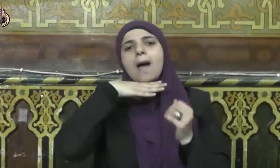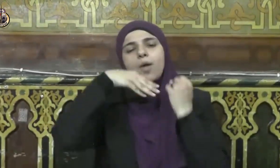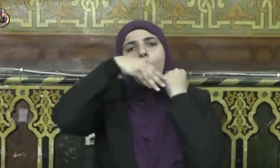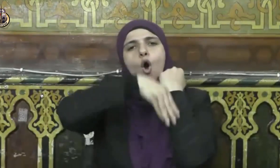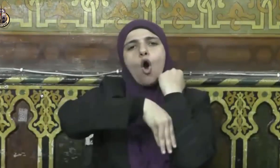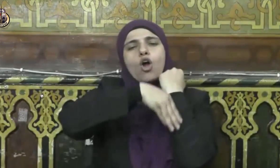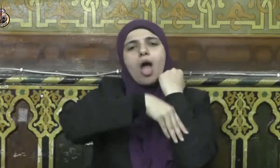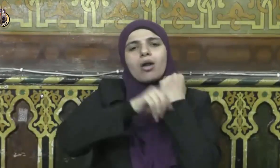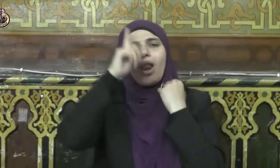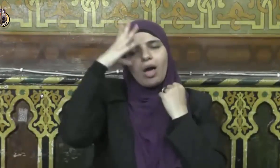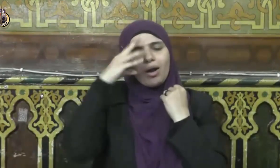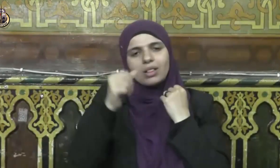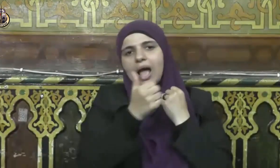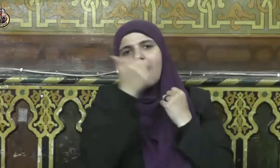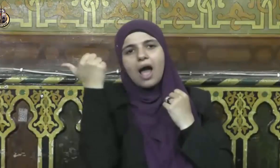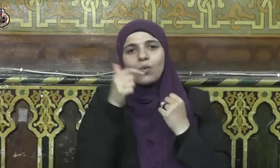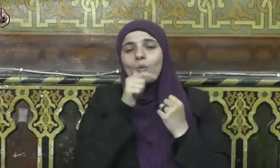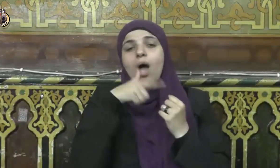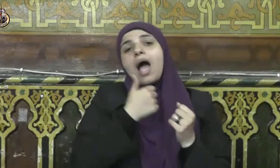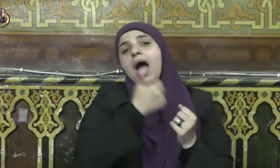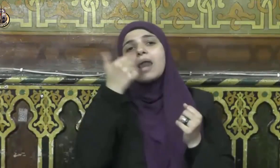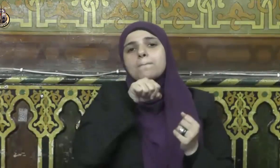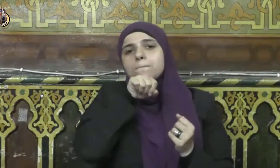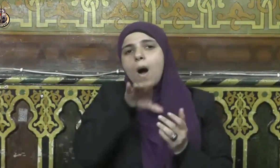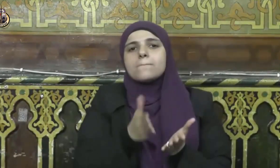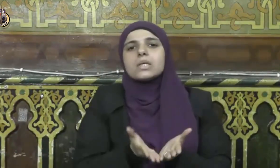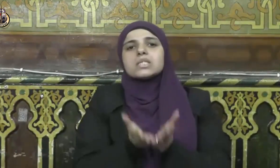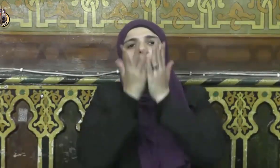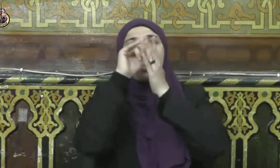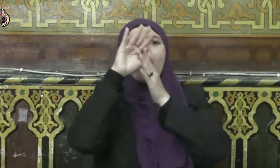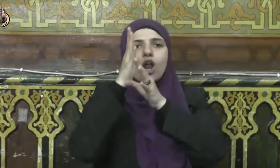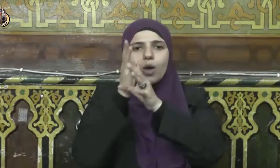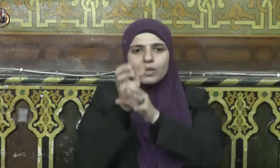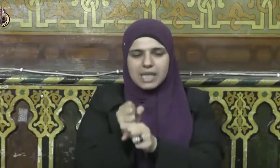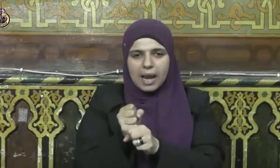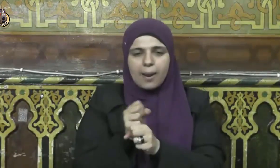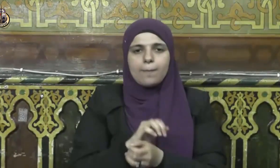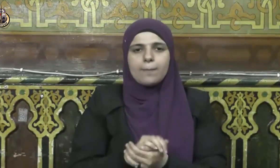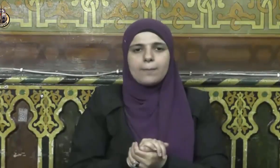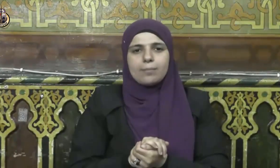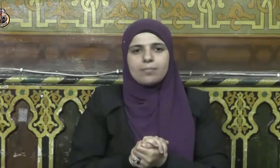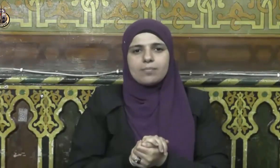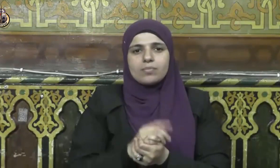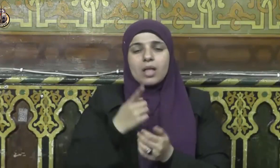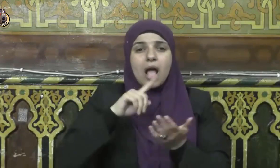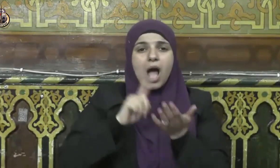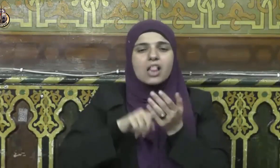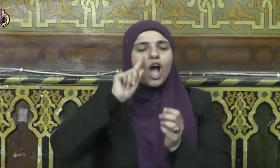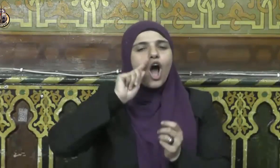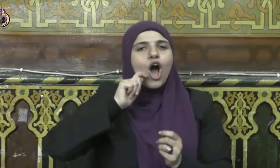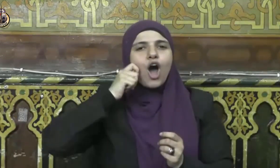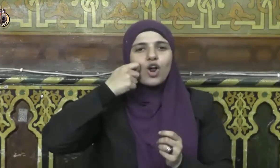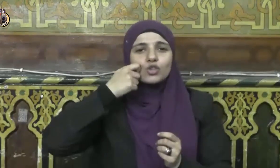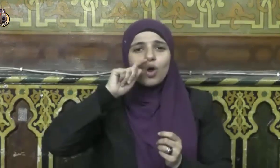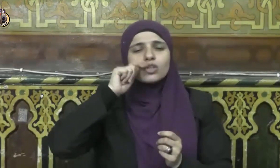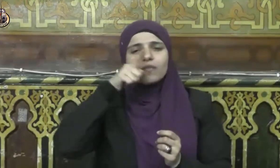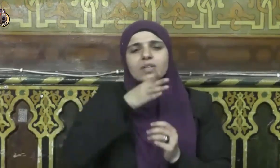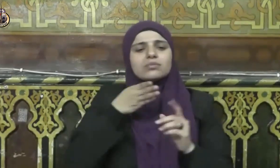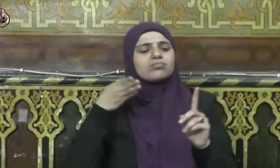هريرة رضي الله عنه عن النبي صلى الله عليه وسلم أن رجلا